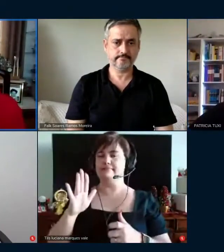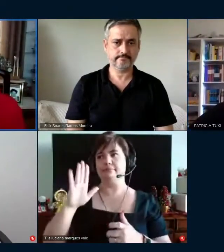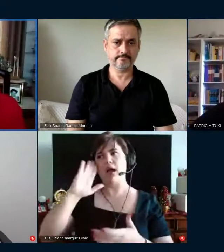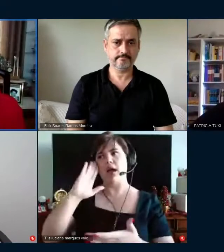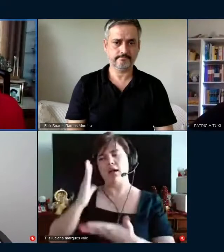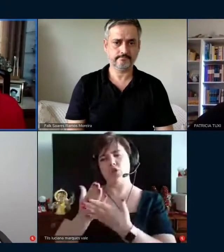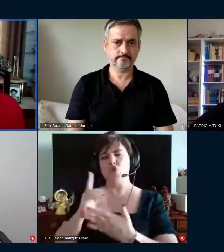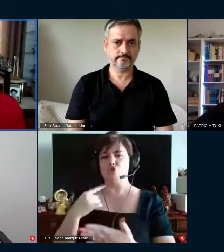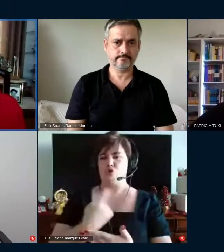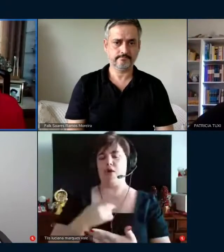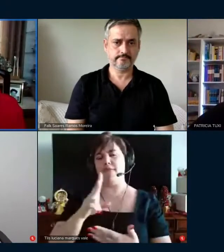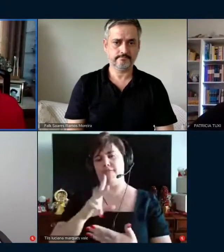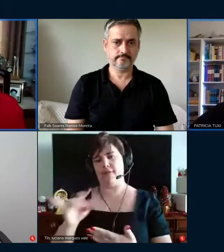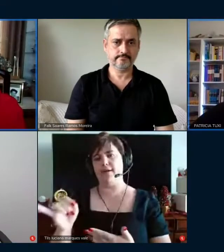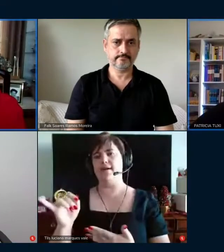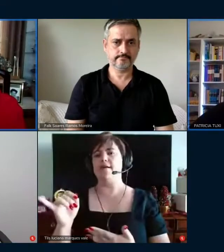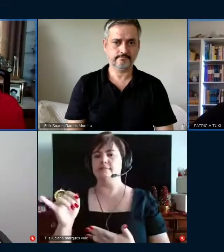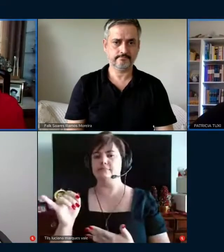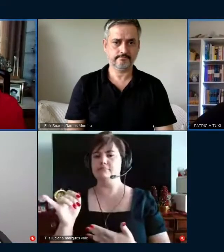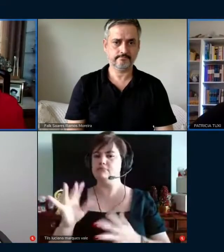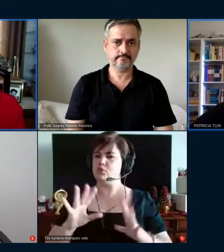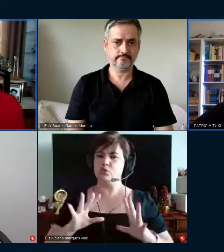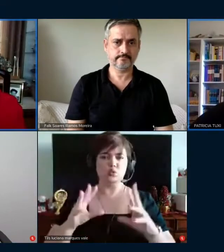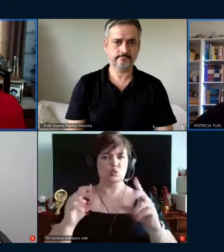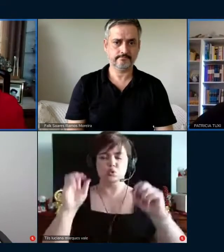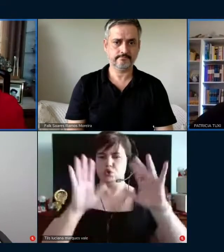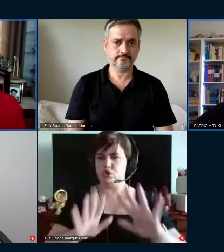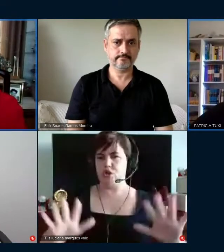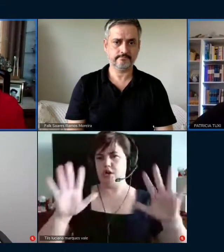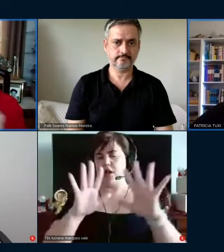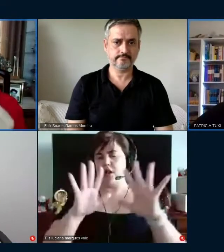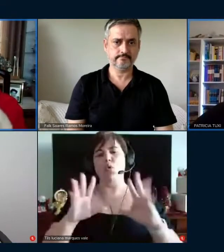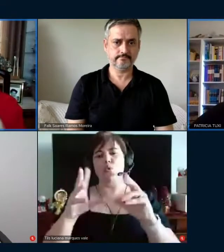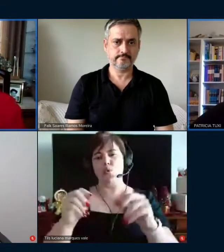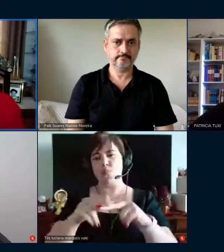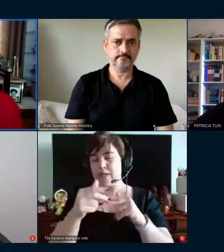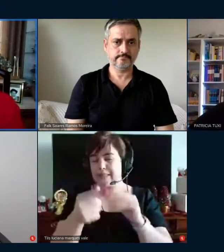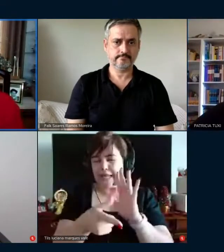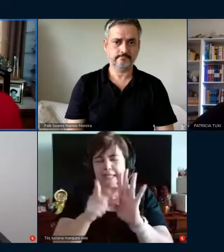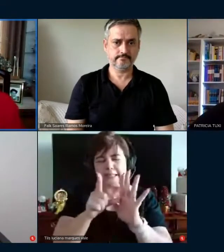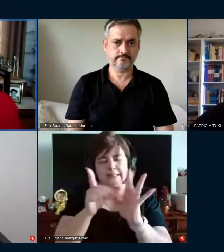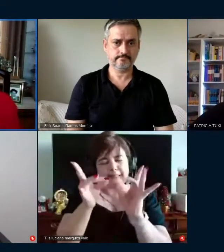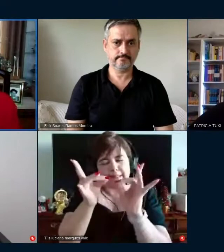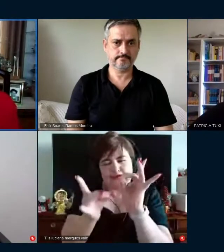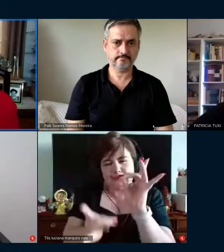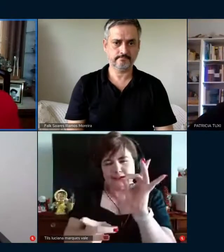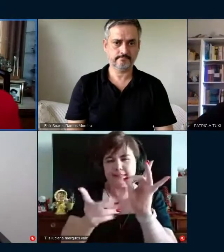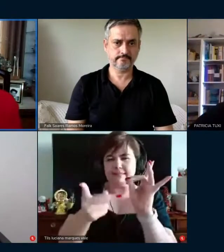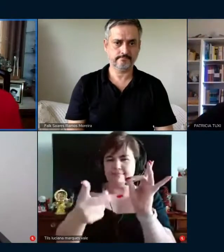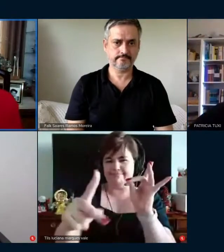vamos atender a todas por essa sua minuciosa